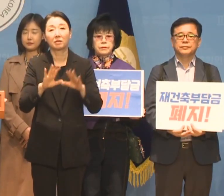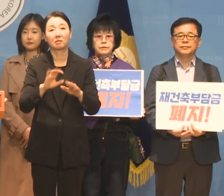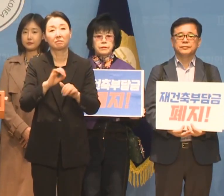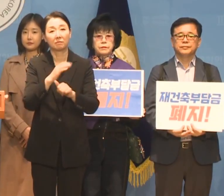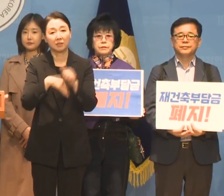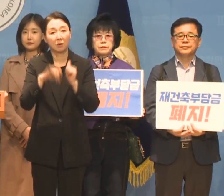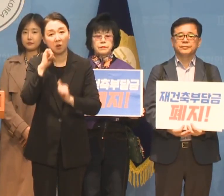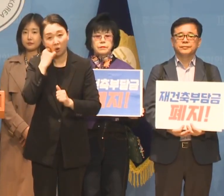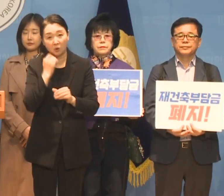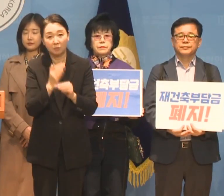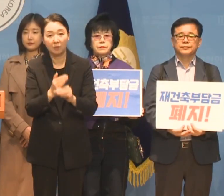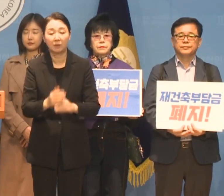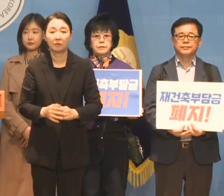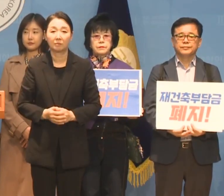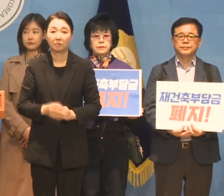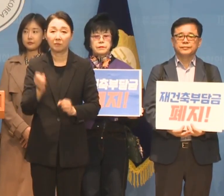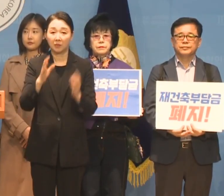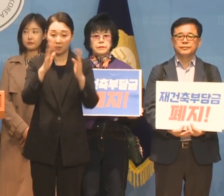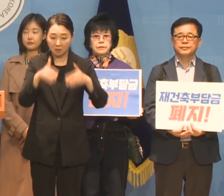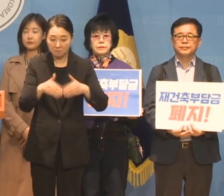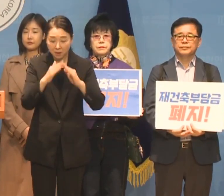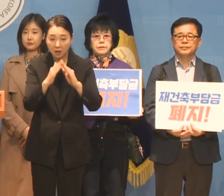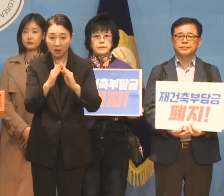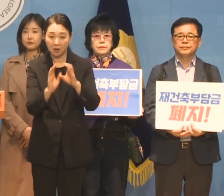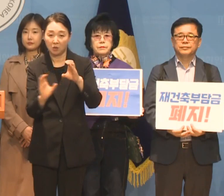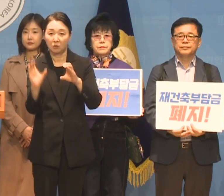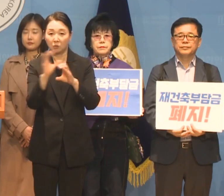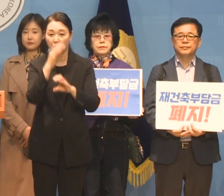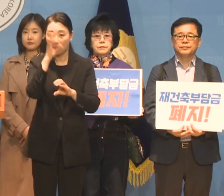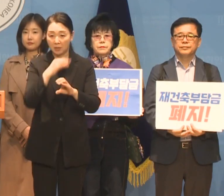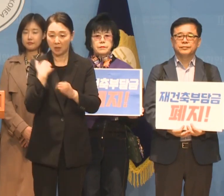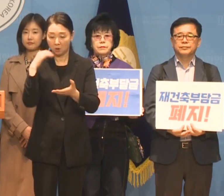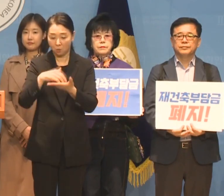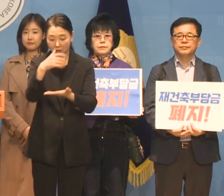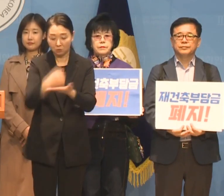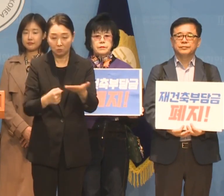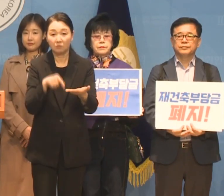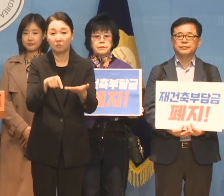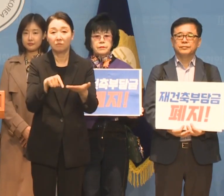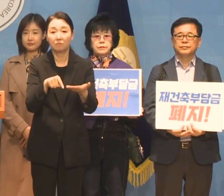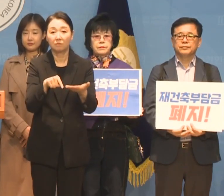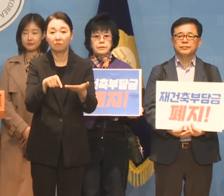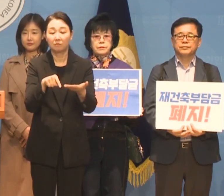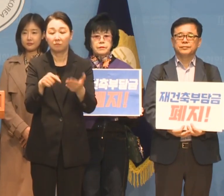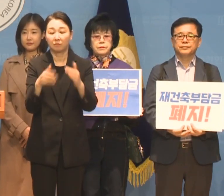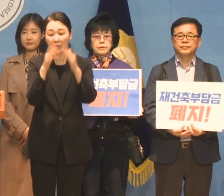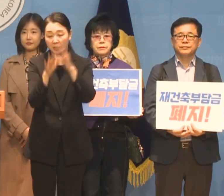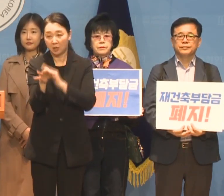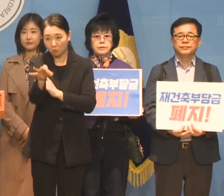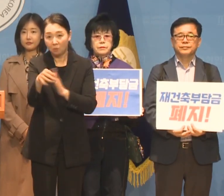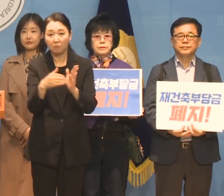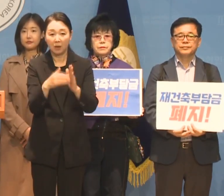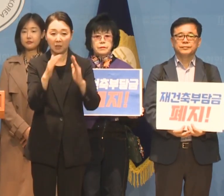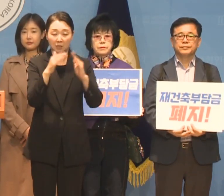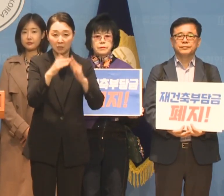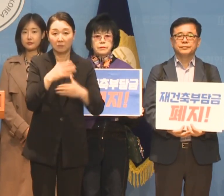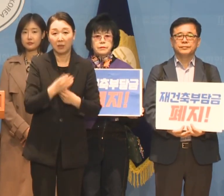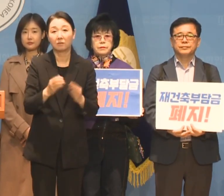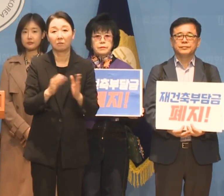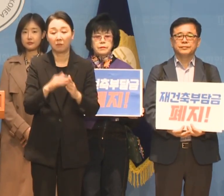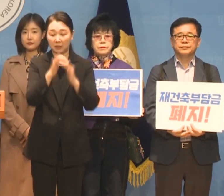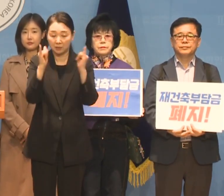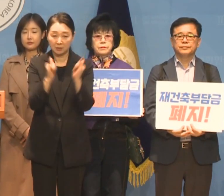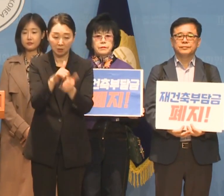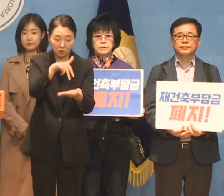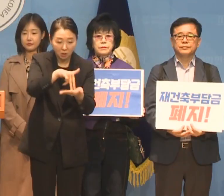됐습니다. 재건축 초과 이익 환수제, 즉 재건축 부담금은 주택가격의 안정, 사회적